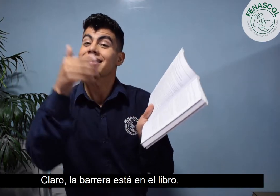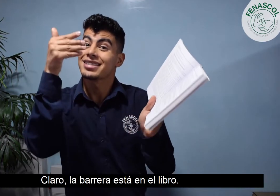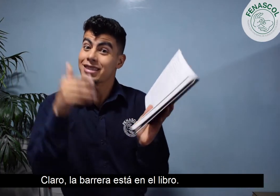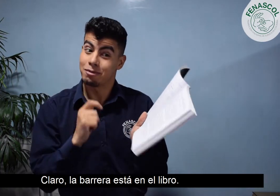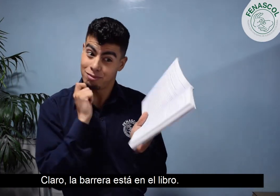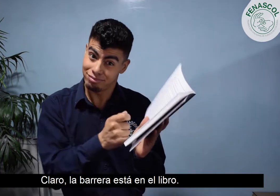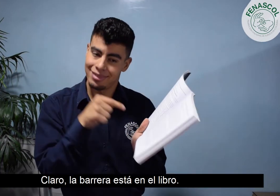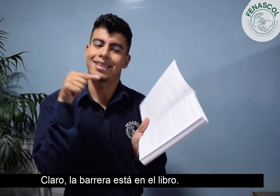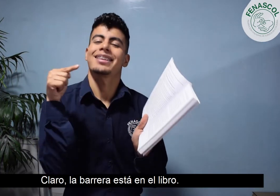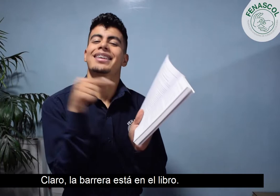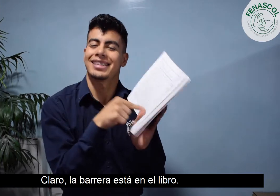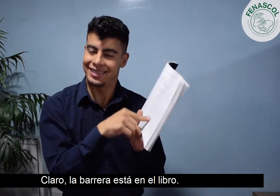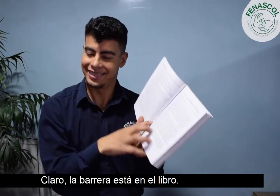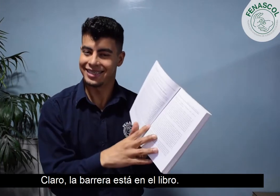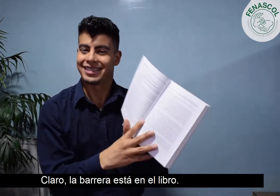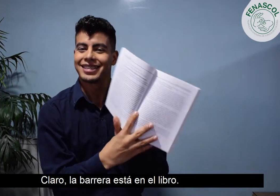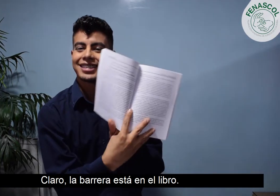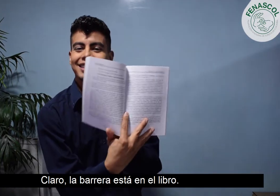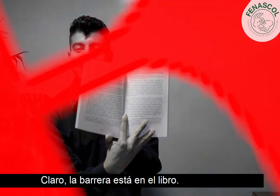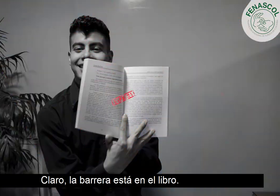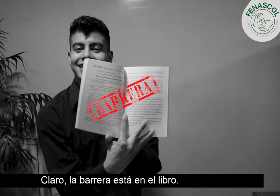claro la barrera está en el libro